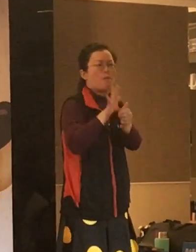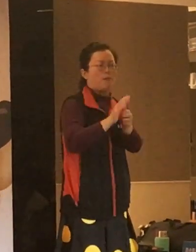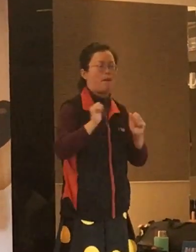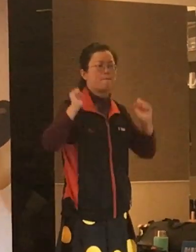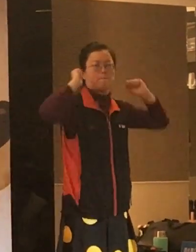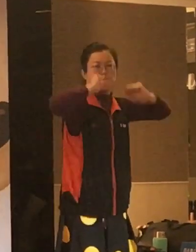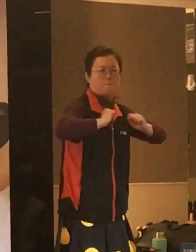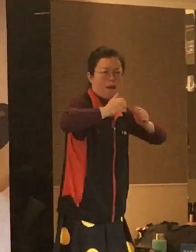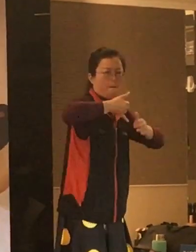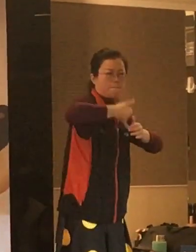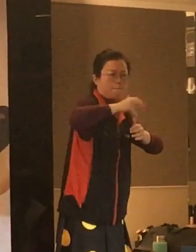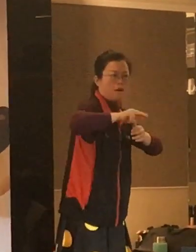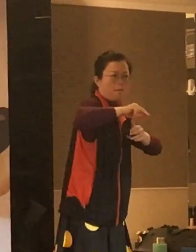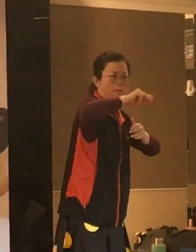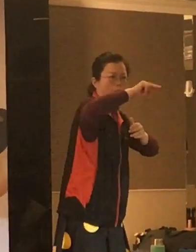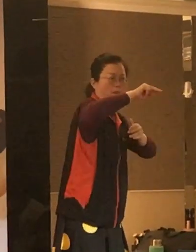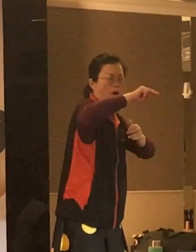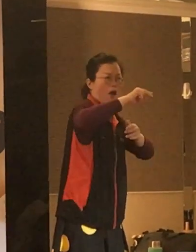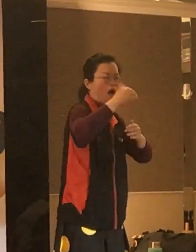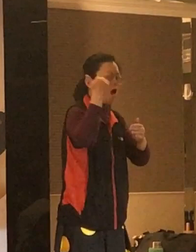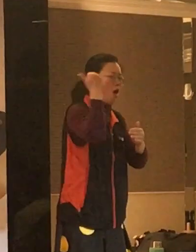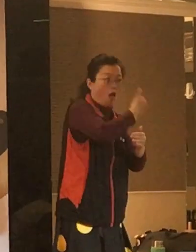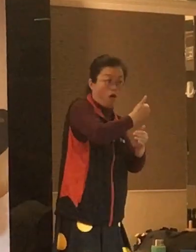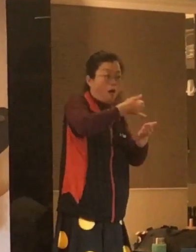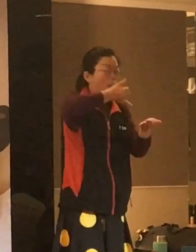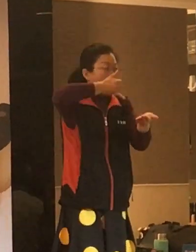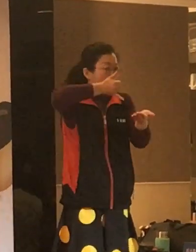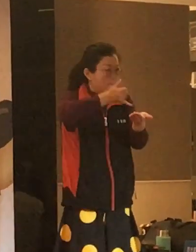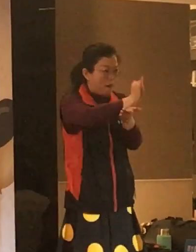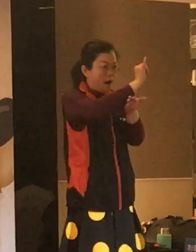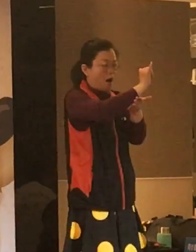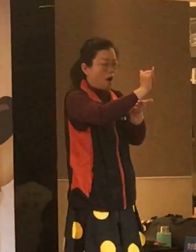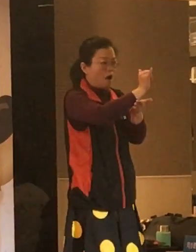摔倒滑倒了，啊，造成了伤害，啊，结果